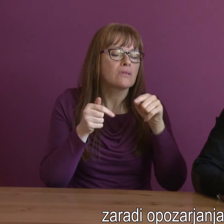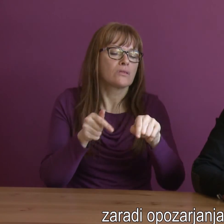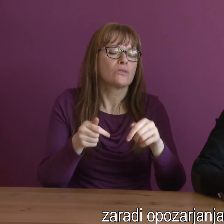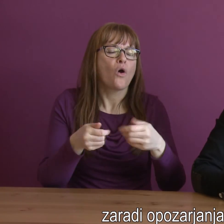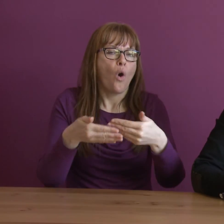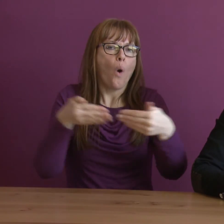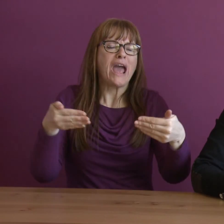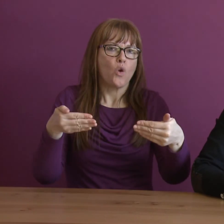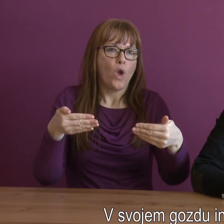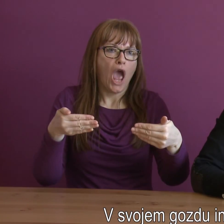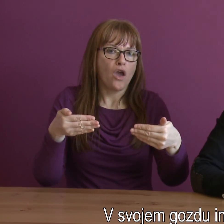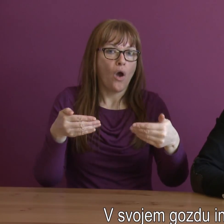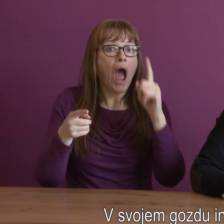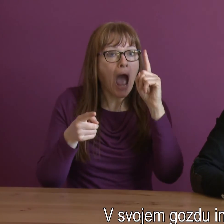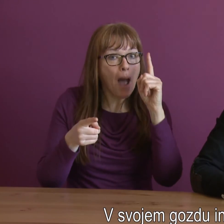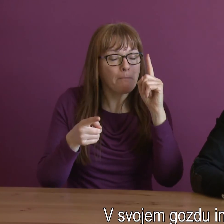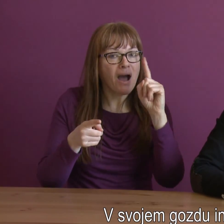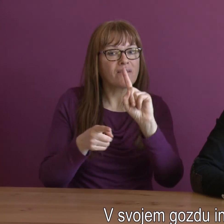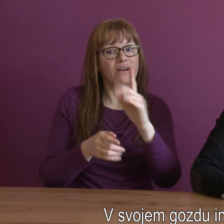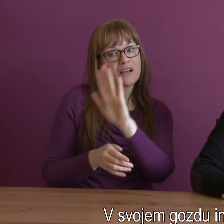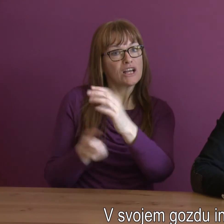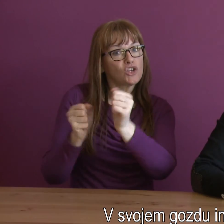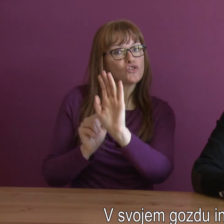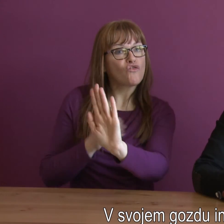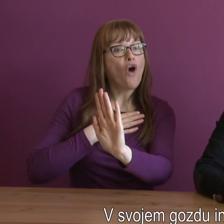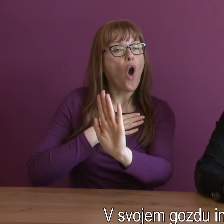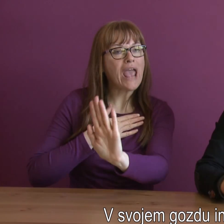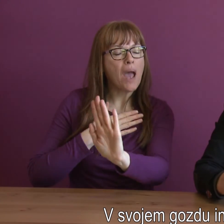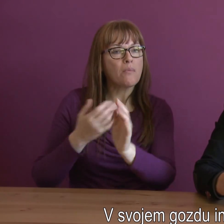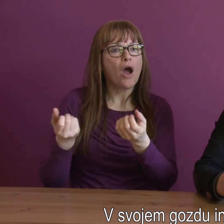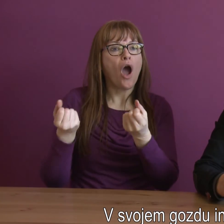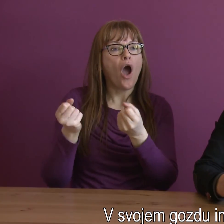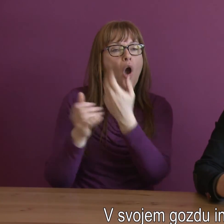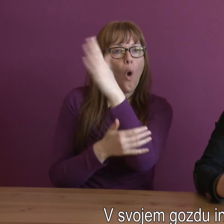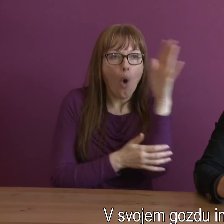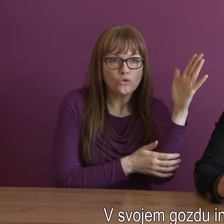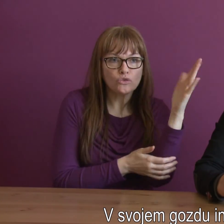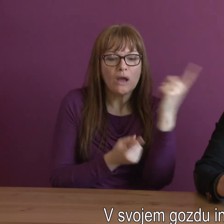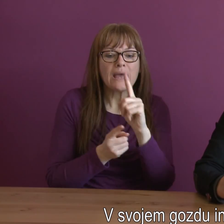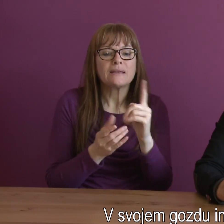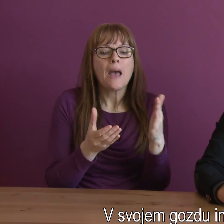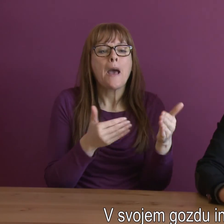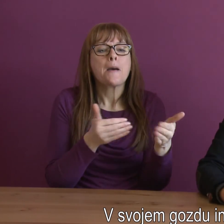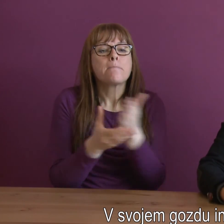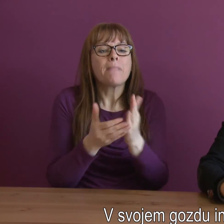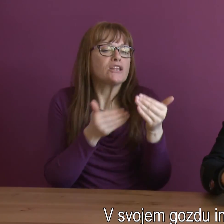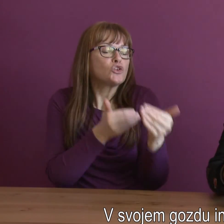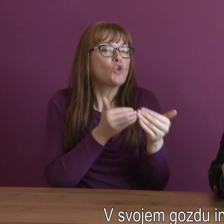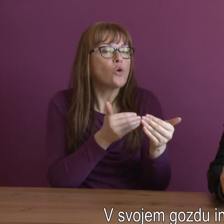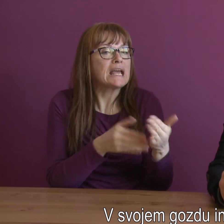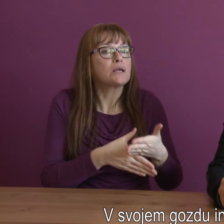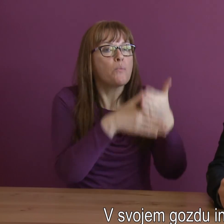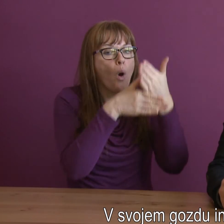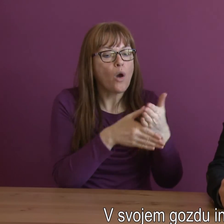omejujejo. V svojem gozdu in v medsosedski pomoči, to pomeni pri